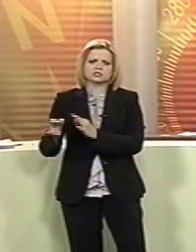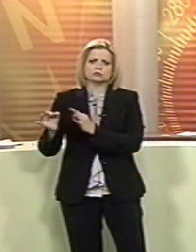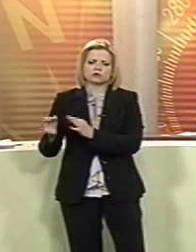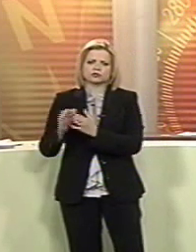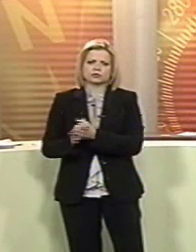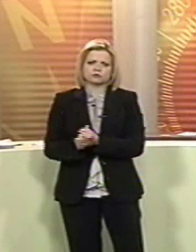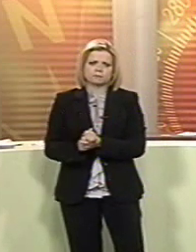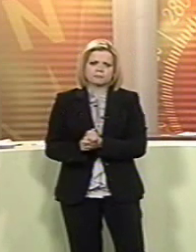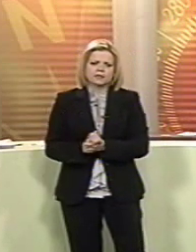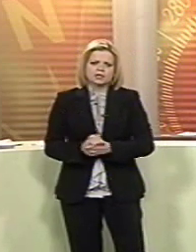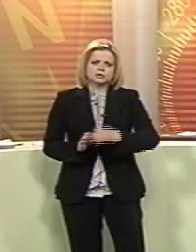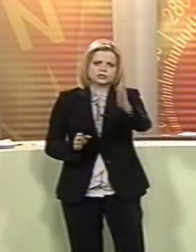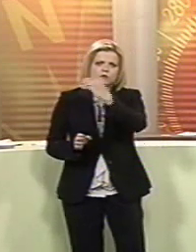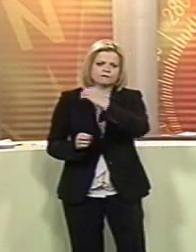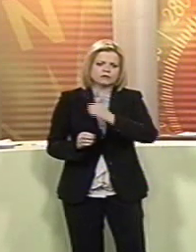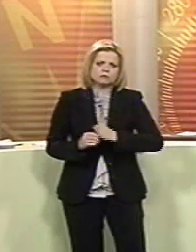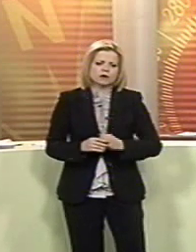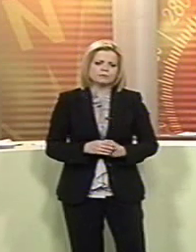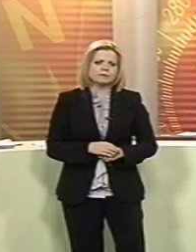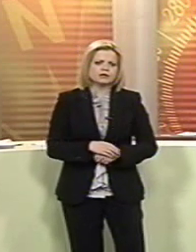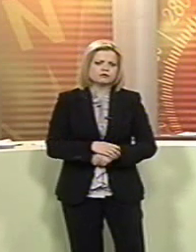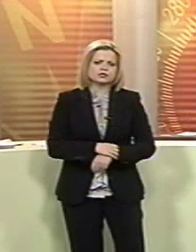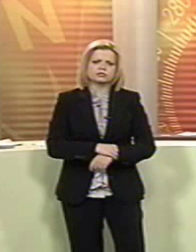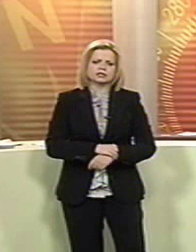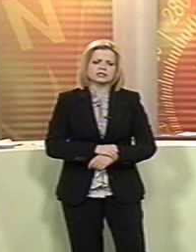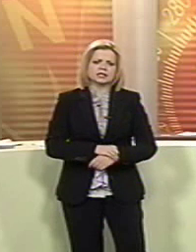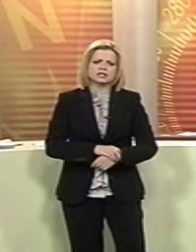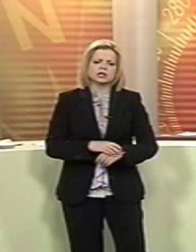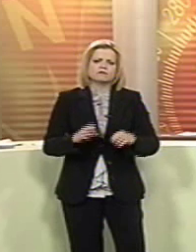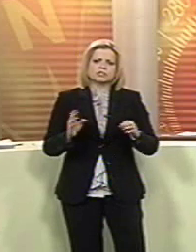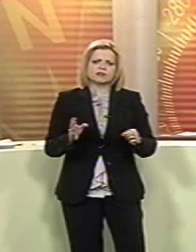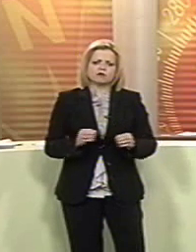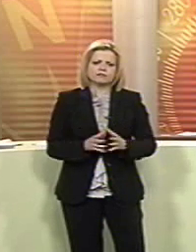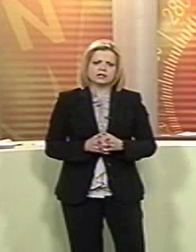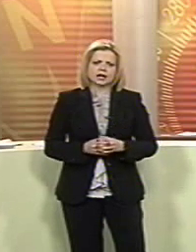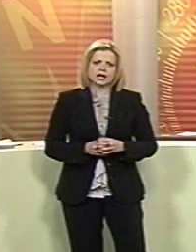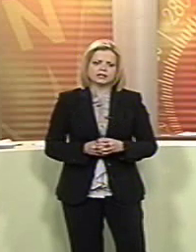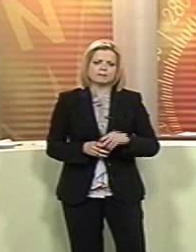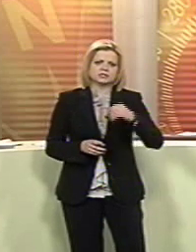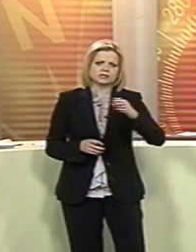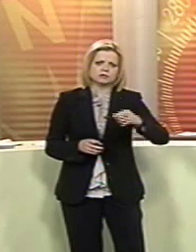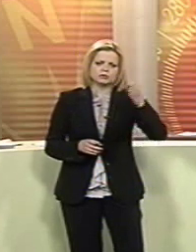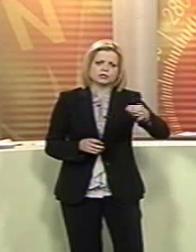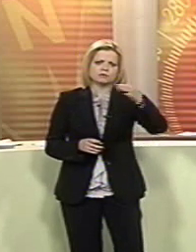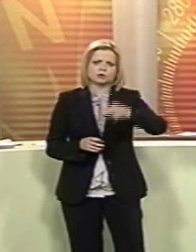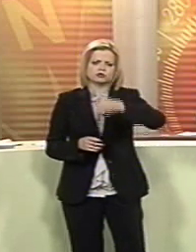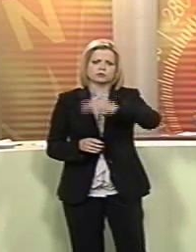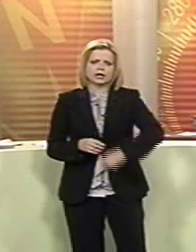do Código Civil. Se você conferir comigo rapidamente o artigo 76, você vai conferir lá que apresenta domicílio imposto por lei